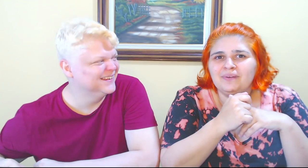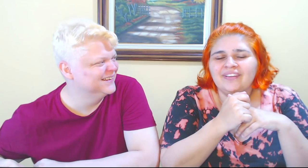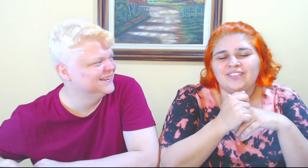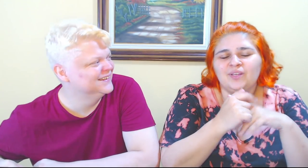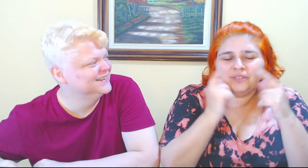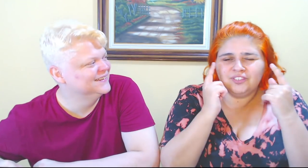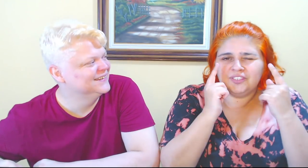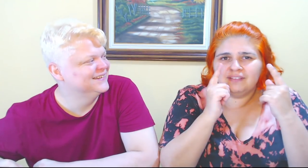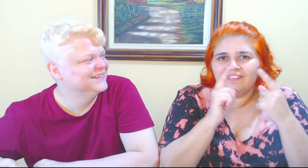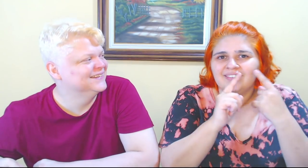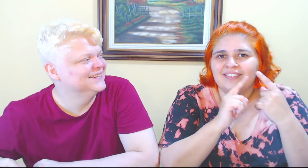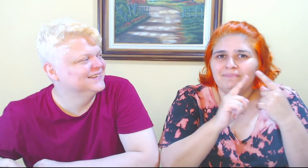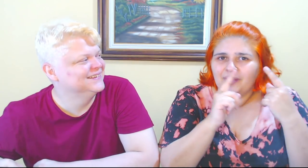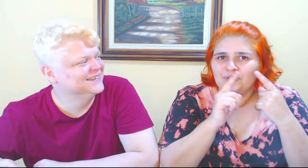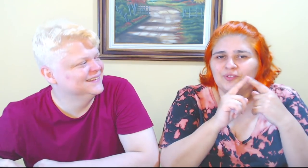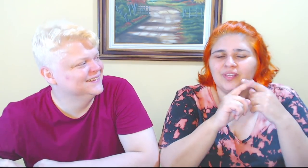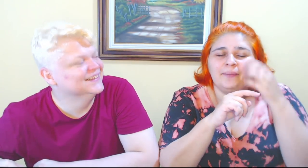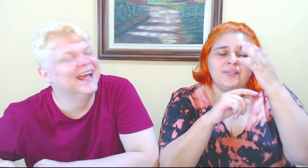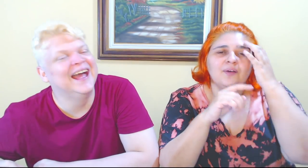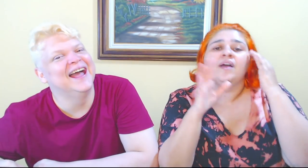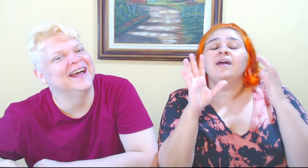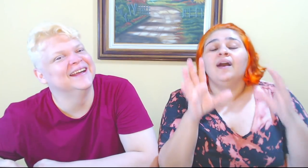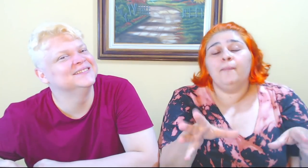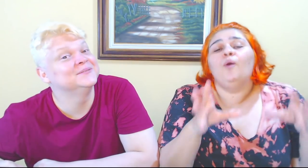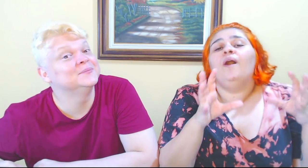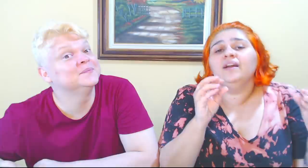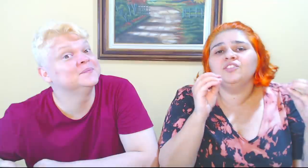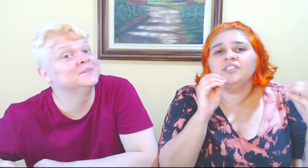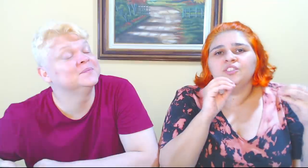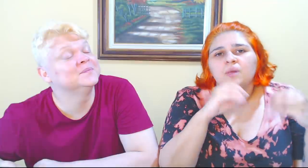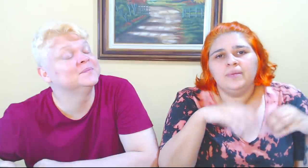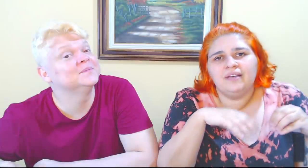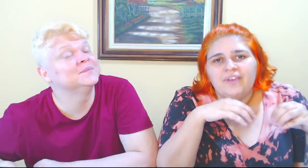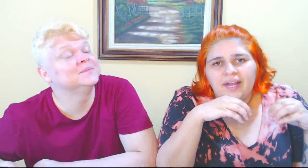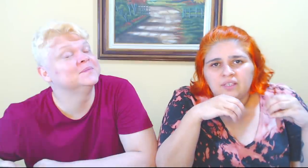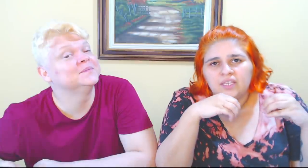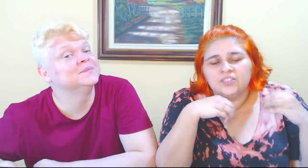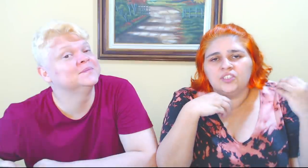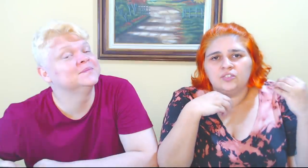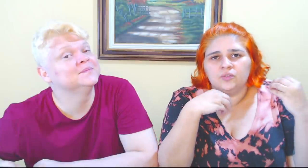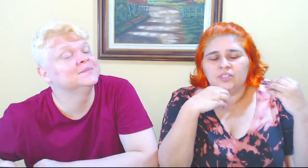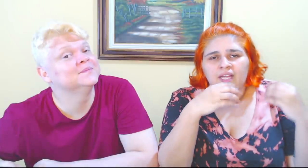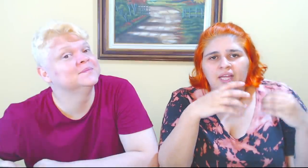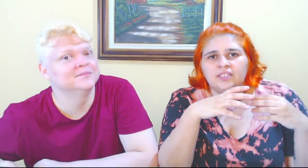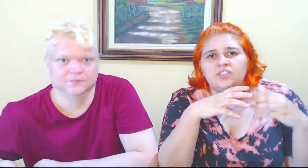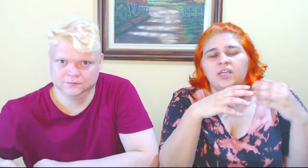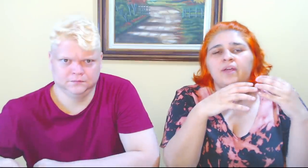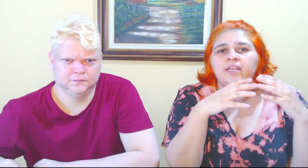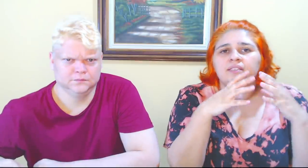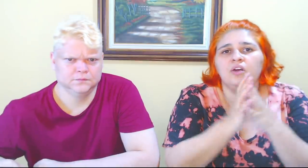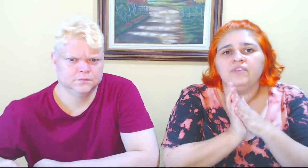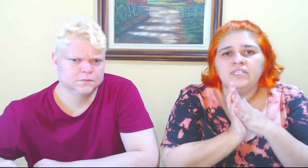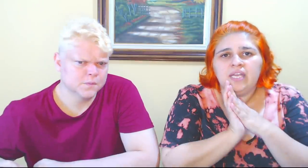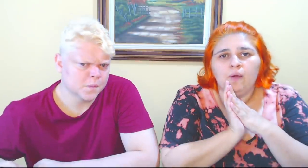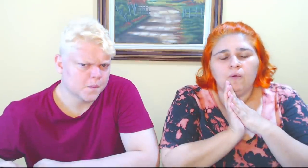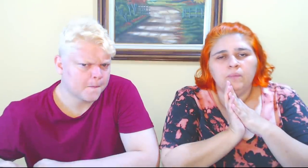vez Só para a gente ver se pegou tudo aqui rapidão Bom, antes de a gente começar a falar Do que a gente achou de Tenet Eu queria só fazer algumas